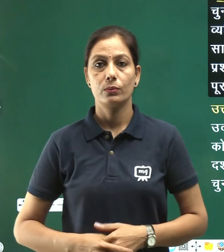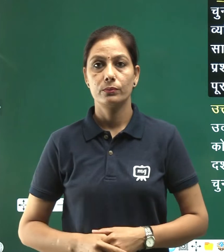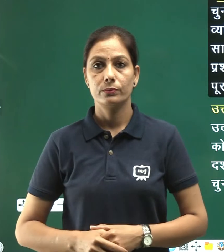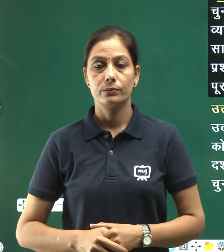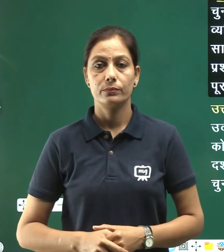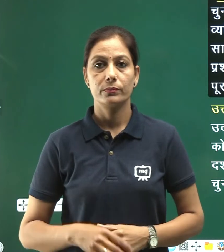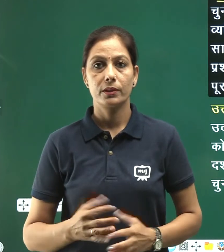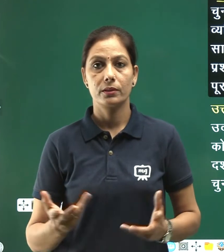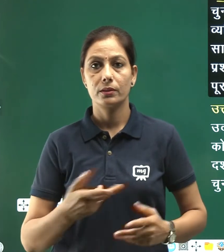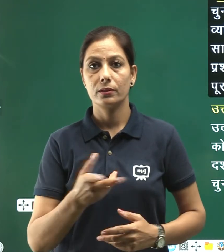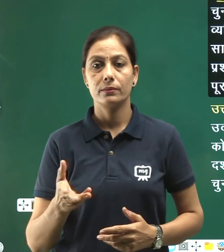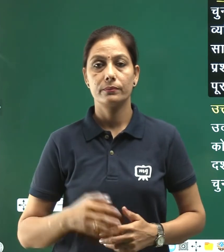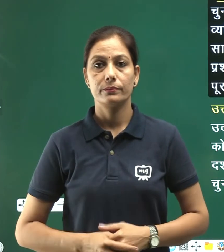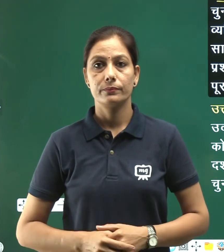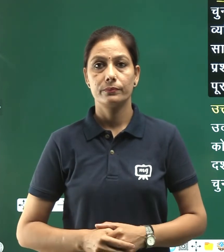यदि